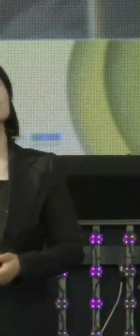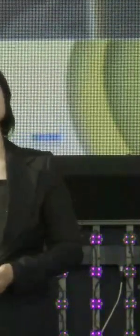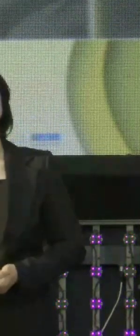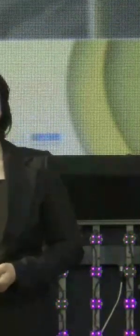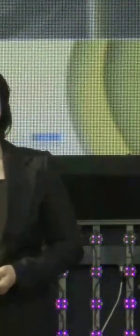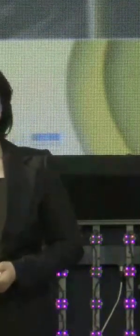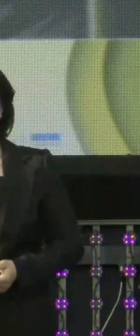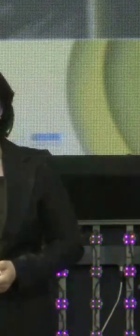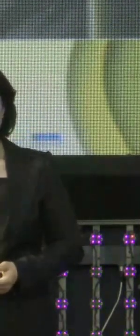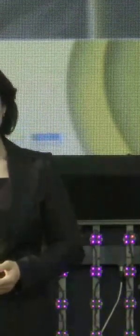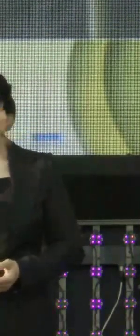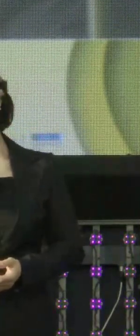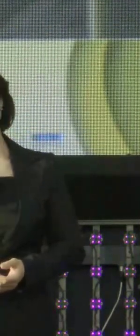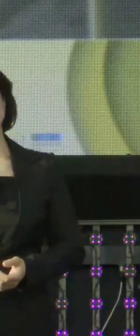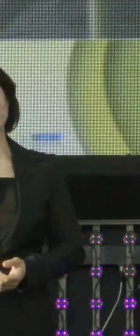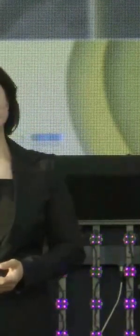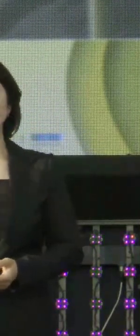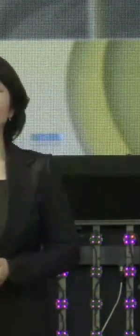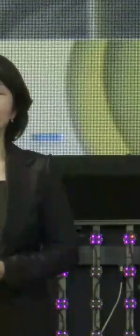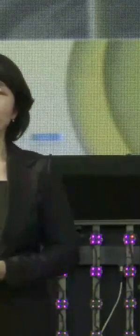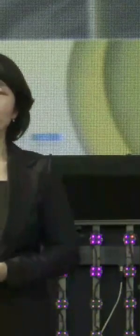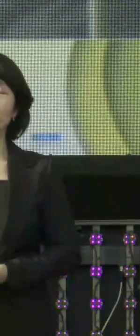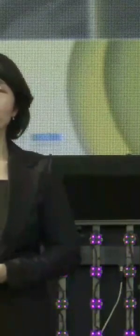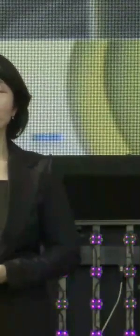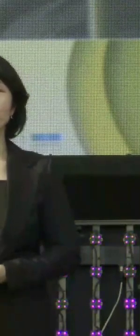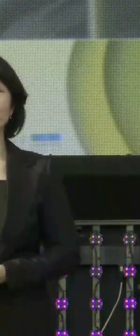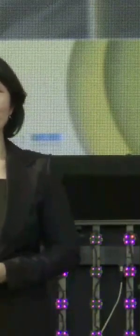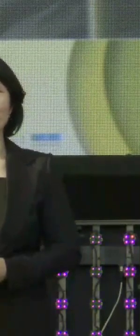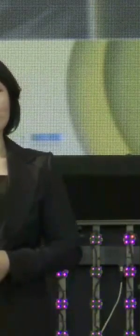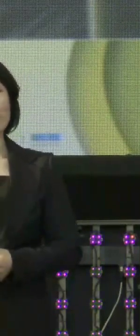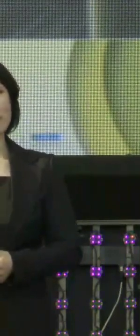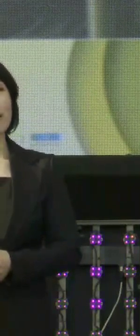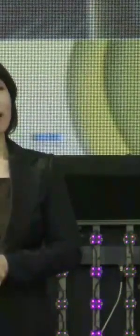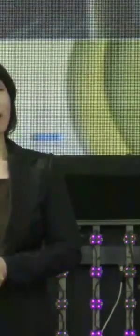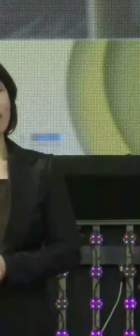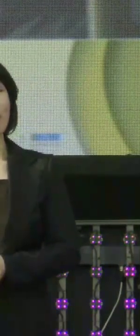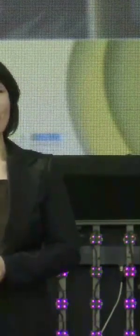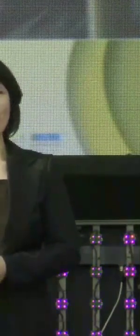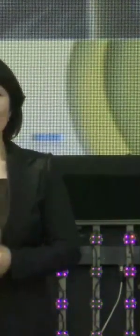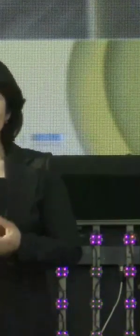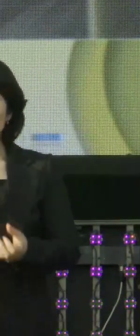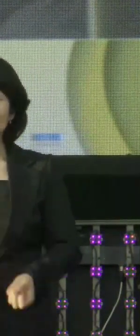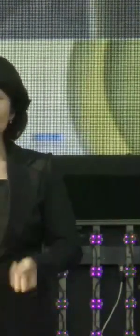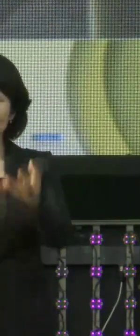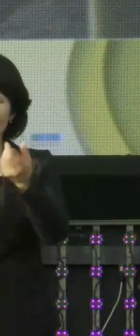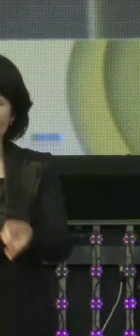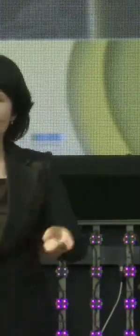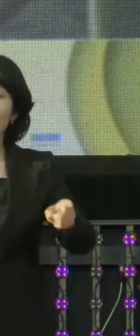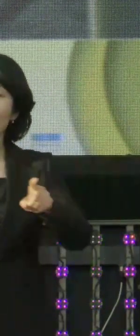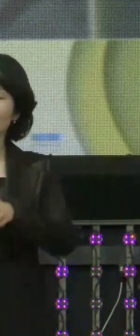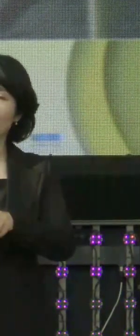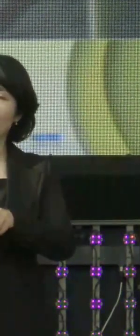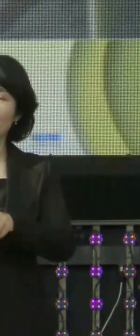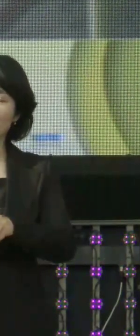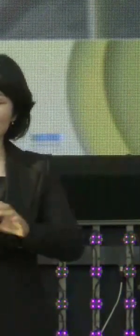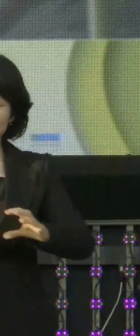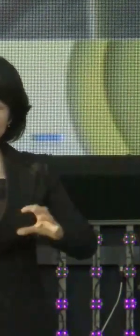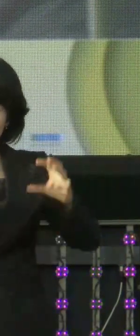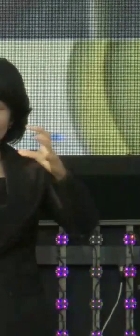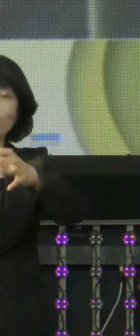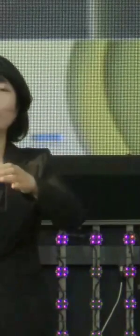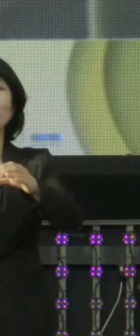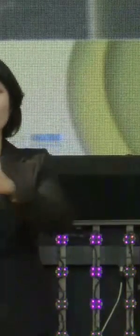있는 아름다운 바로 이 공간입니다. 이곳에서 도자기 축제와 함께 우리 세계적인